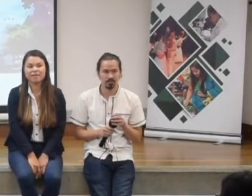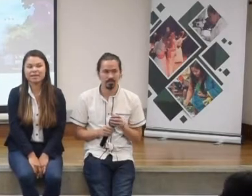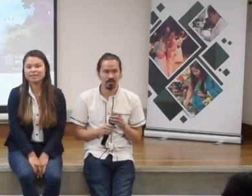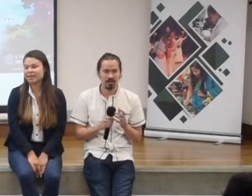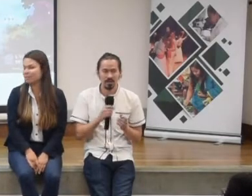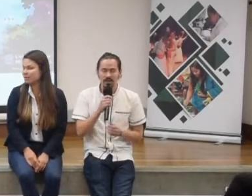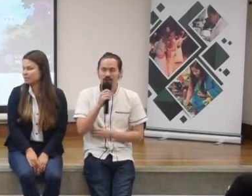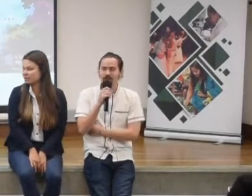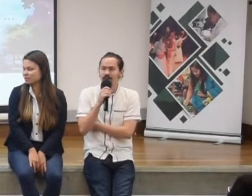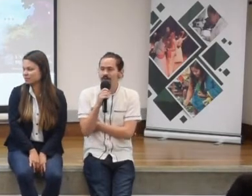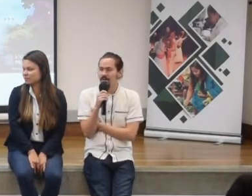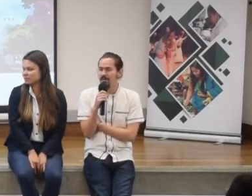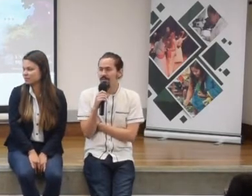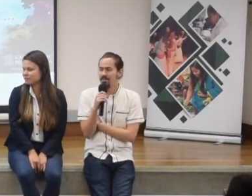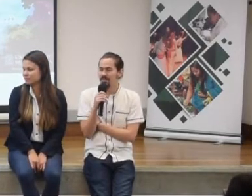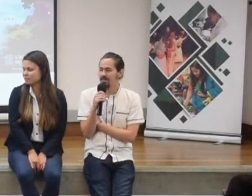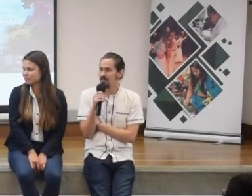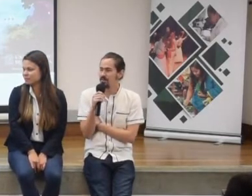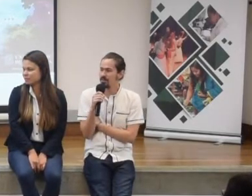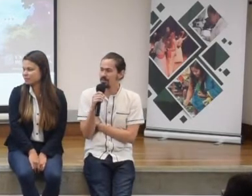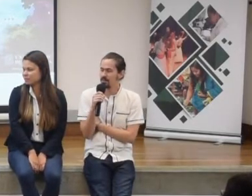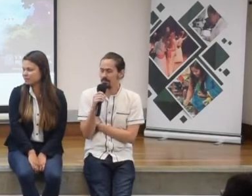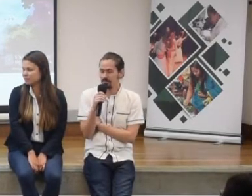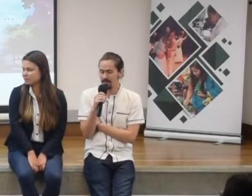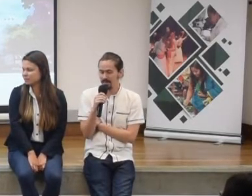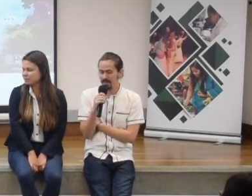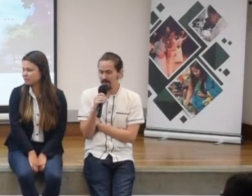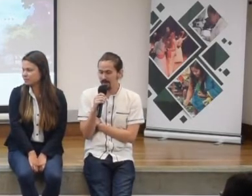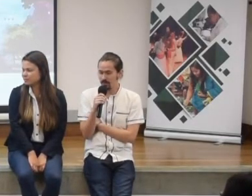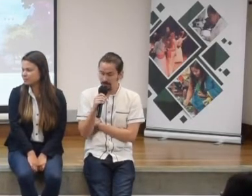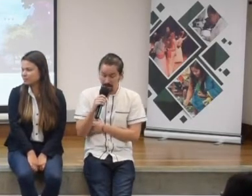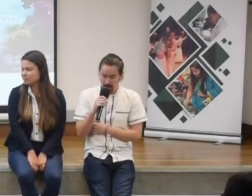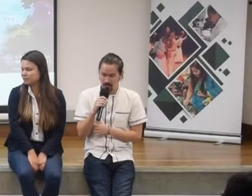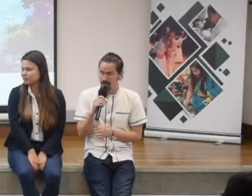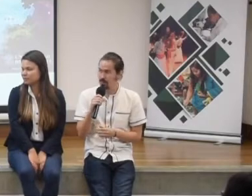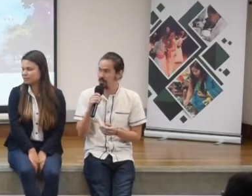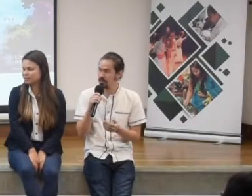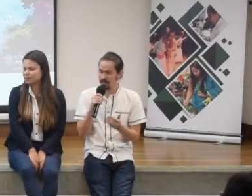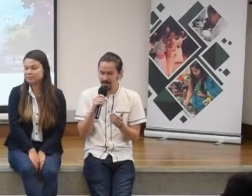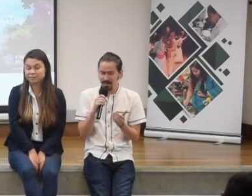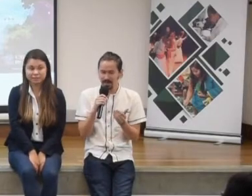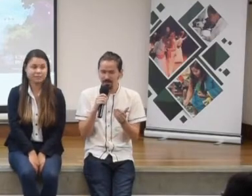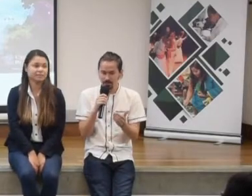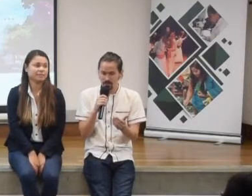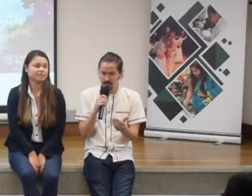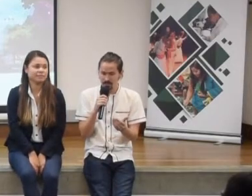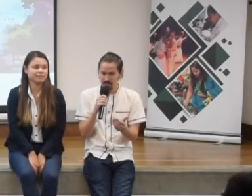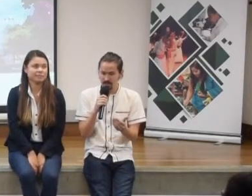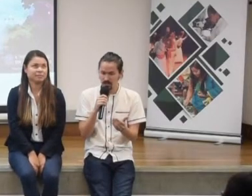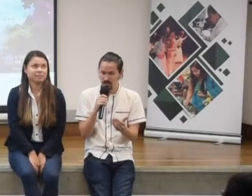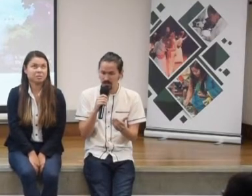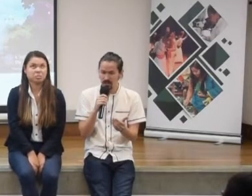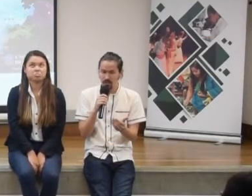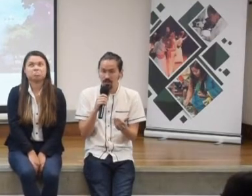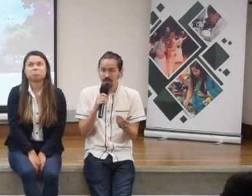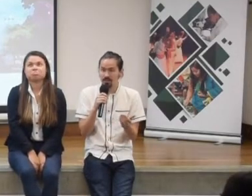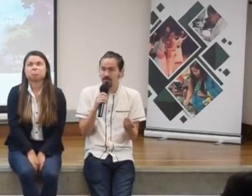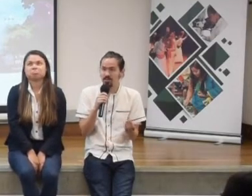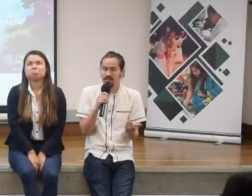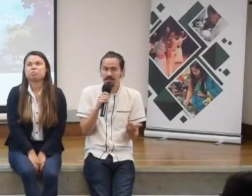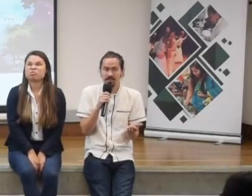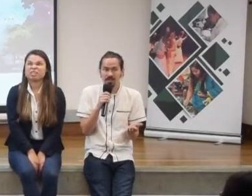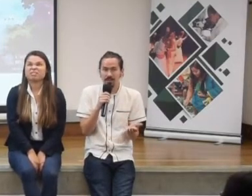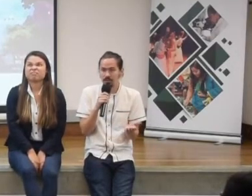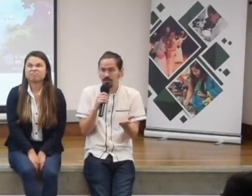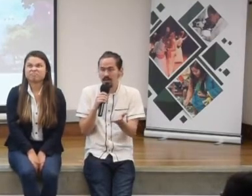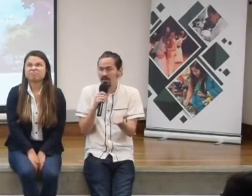Pero sin saber el tema. Lo que pasa es que yo creo que pues sería mejor, creo metodológicamente, que en la próxima sesión con las